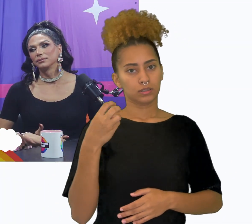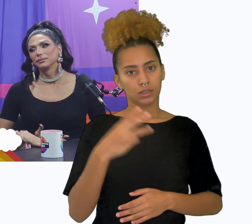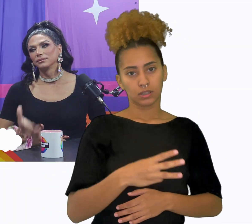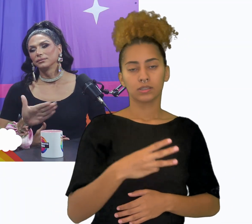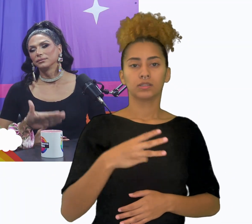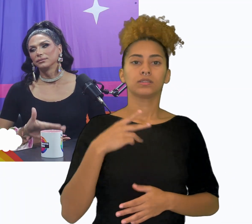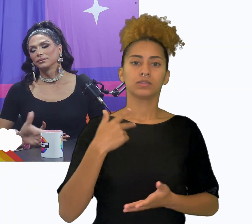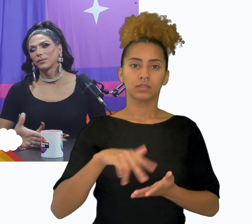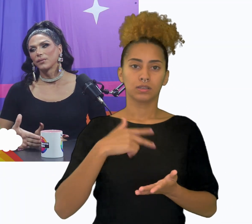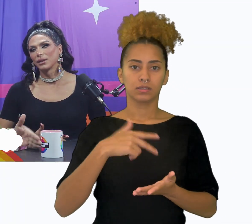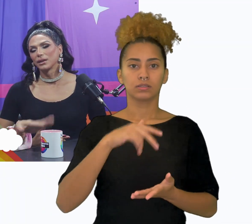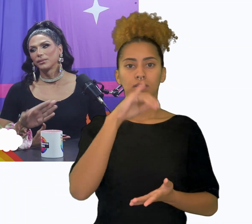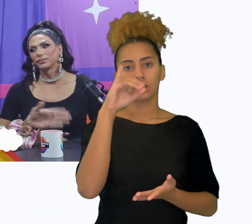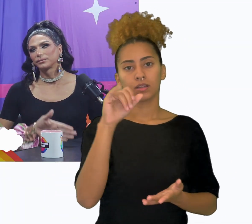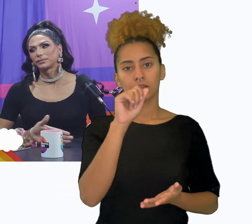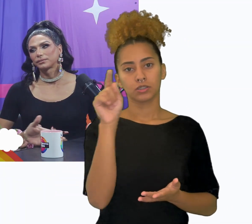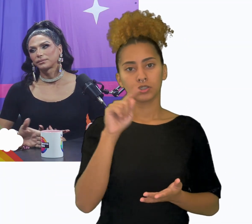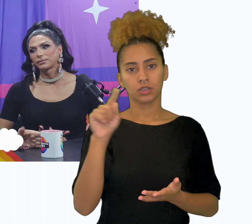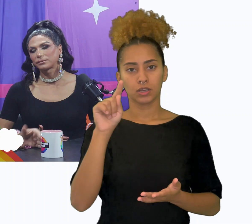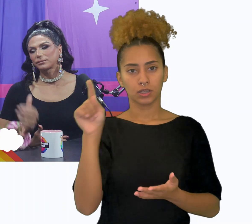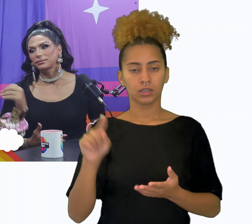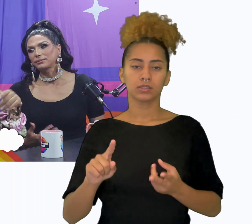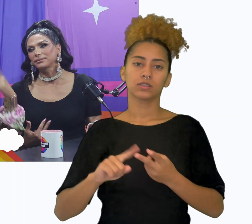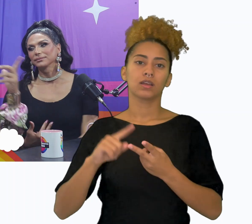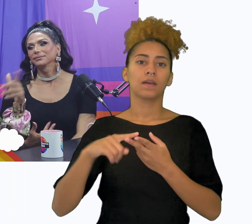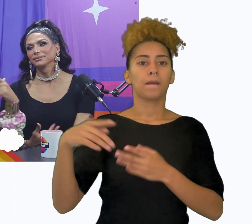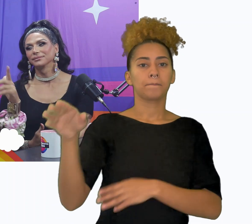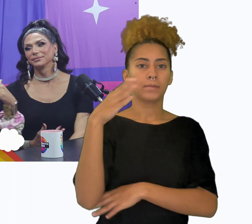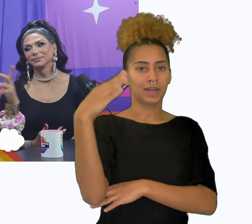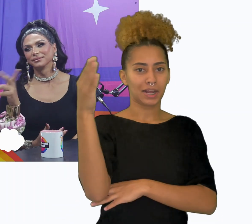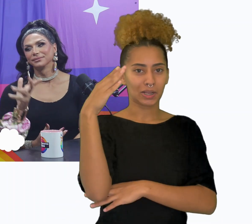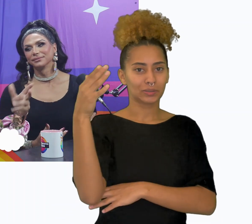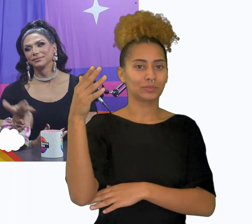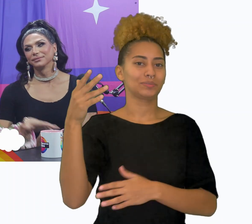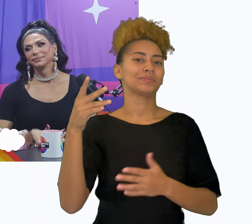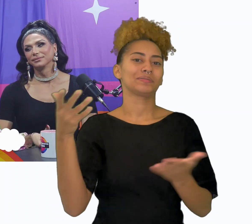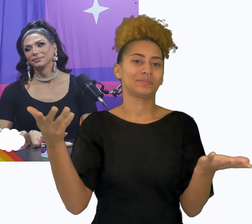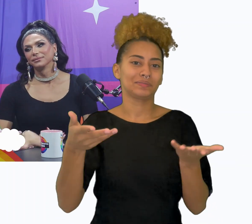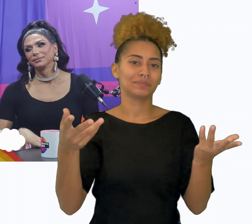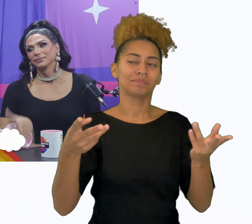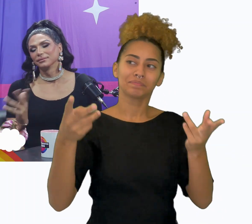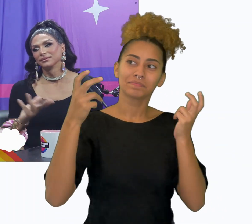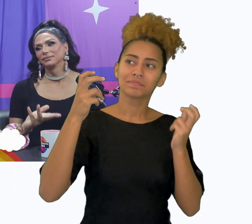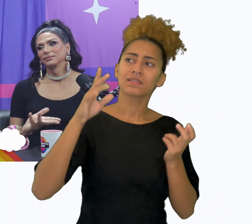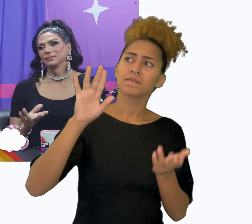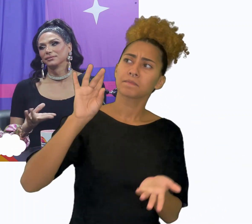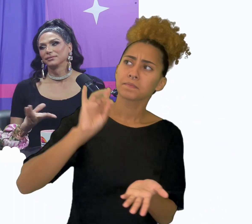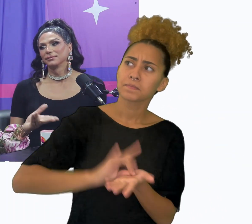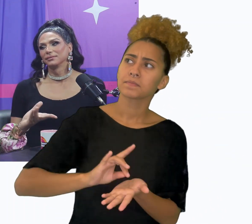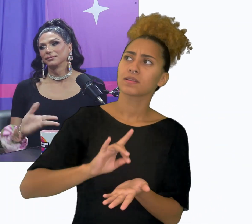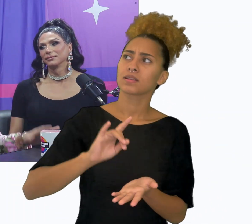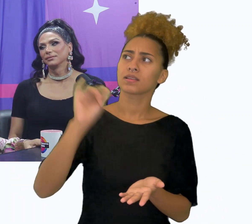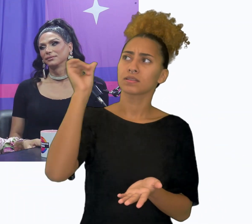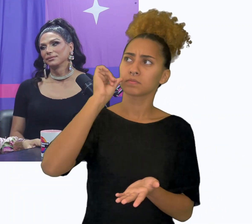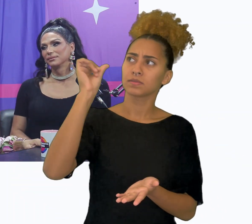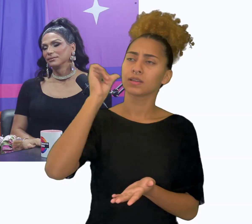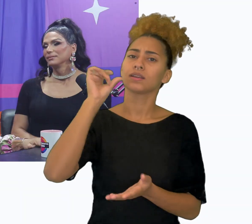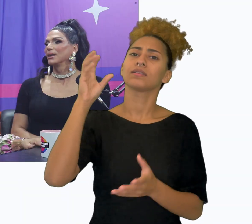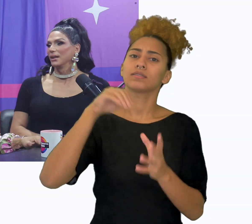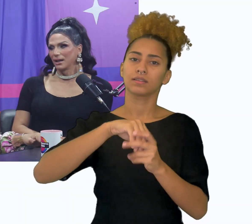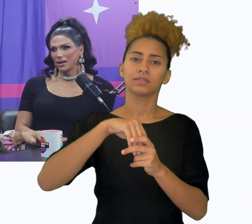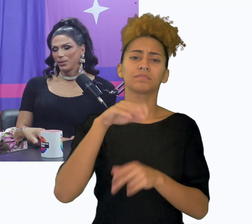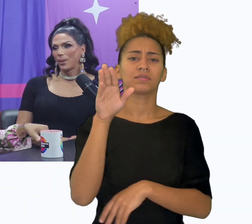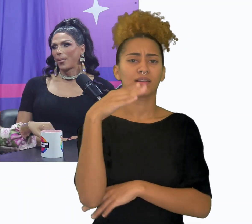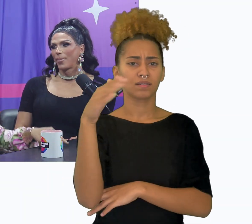fazendo jazz, viro danço maracatu, e agora me veio à mente que minha primeira performance de mulher foi no